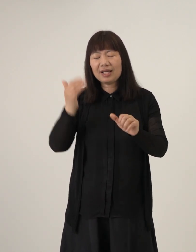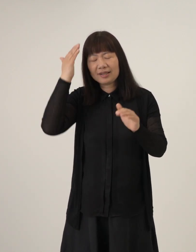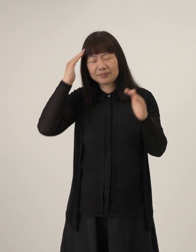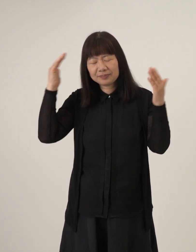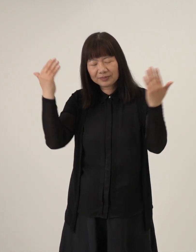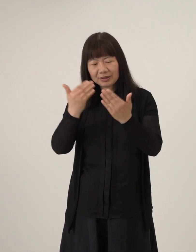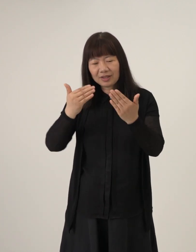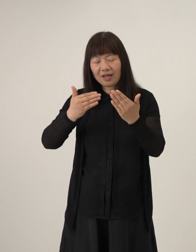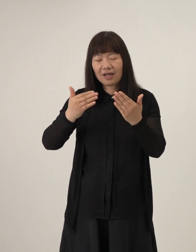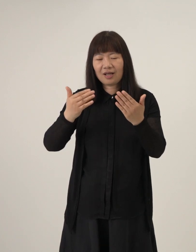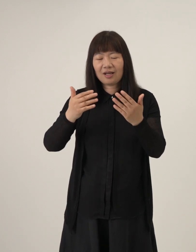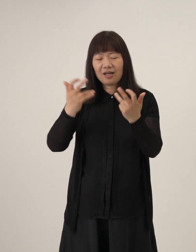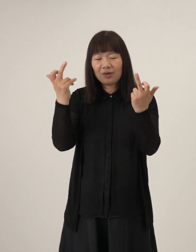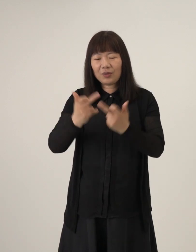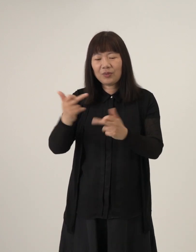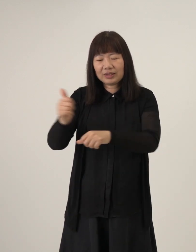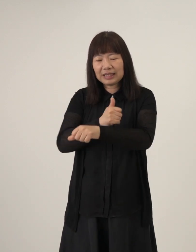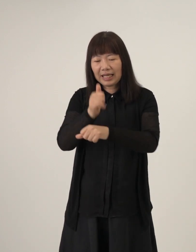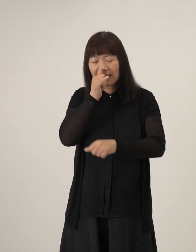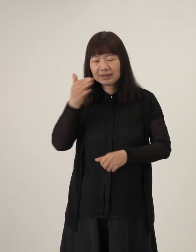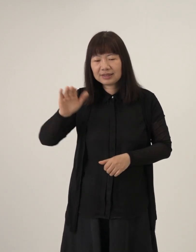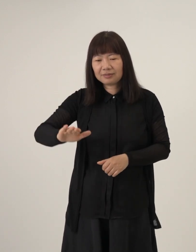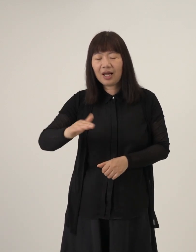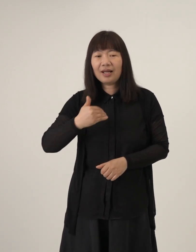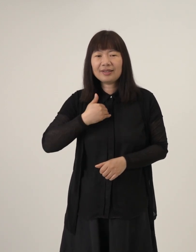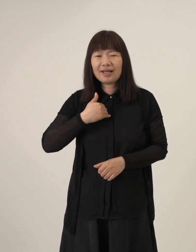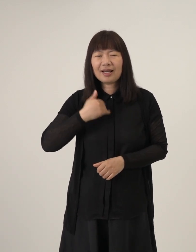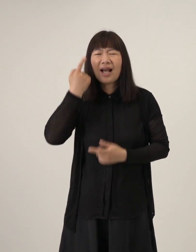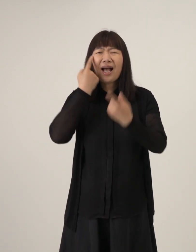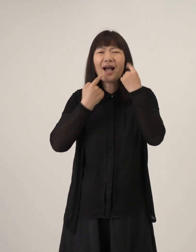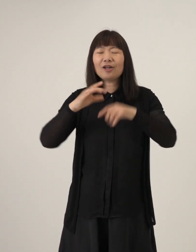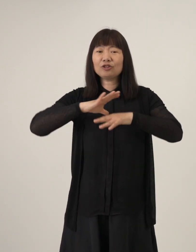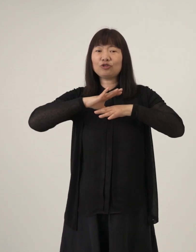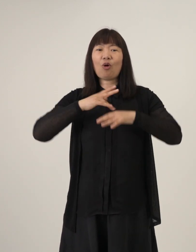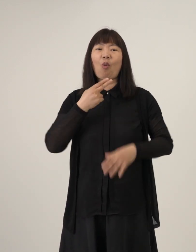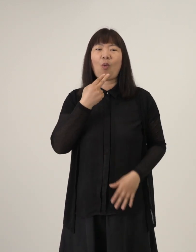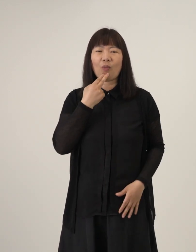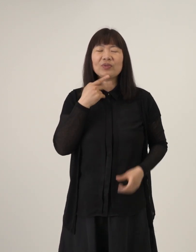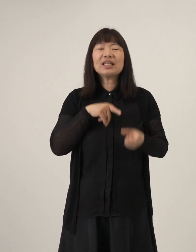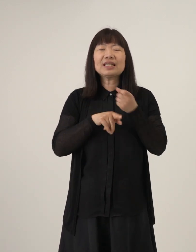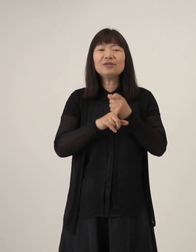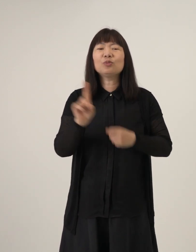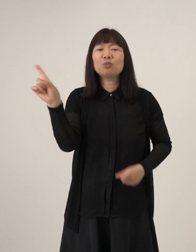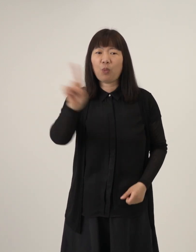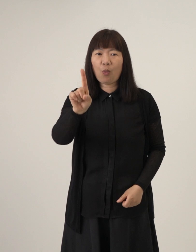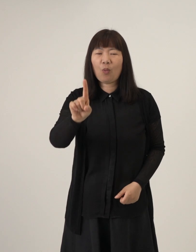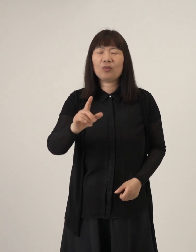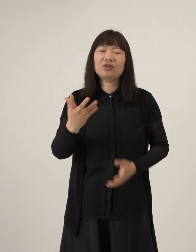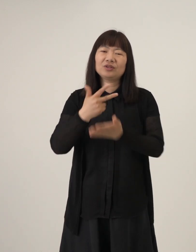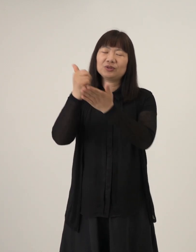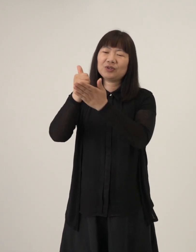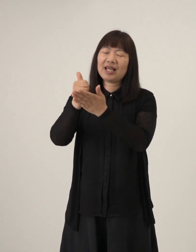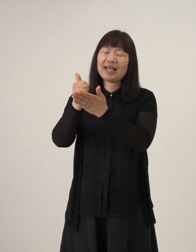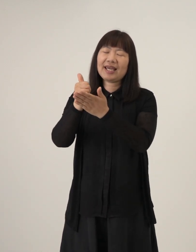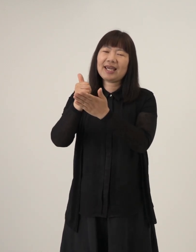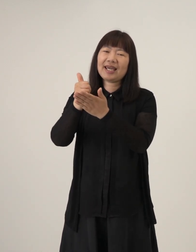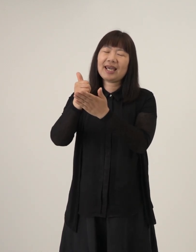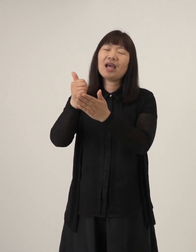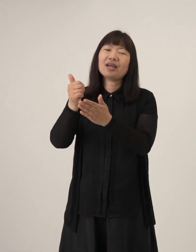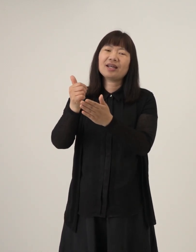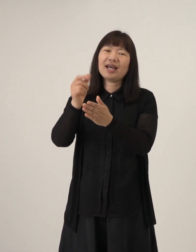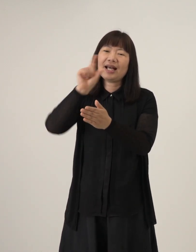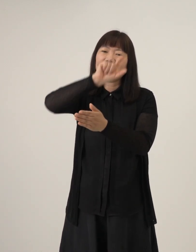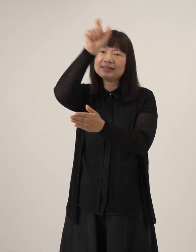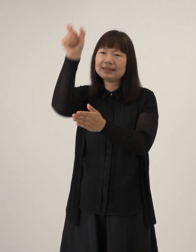음침한 골짜기로 다닐지라도 내가 해를 두려워하지 않는 것은 주의 지팡이와